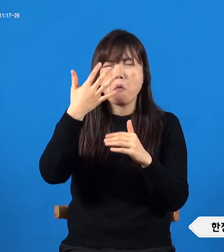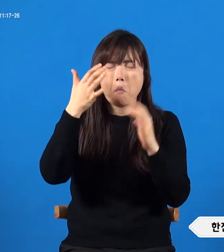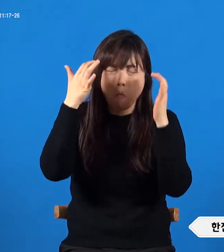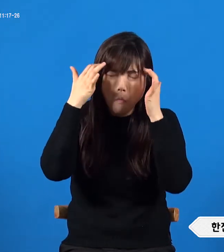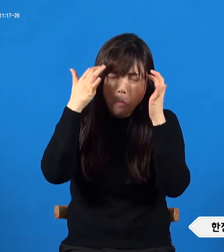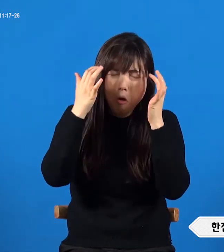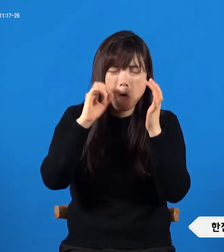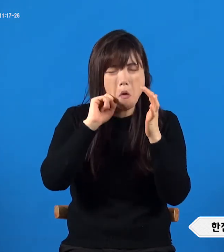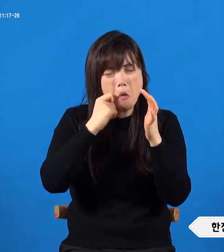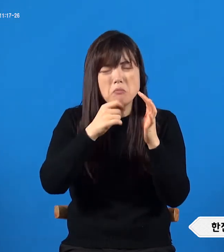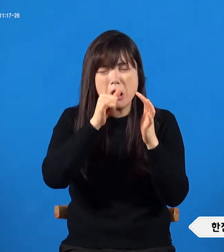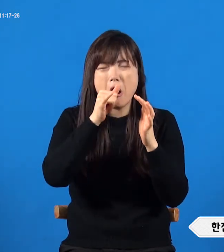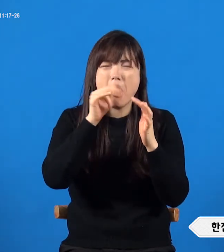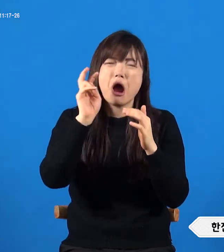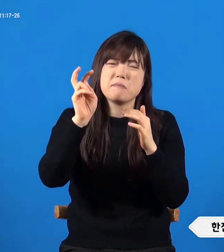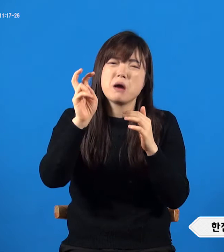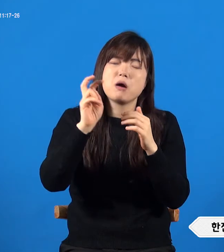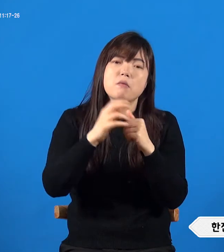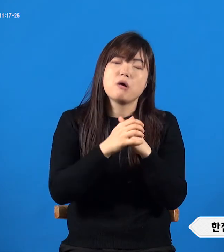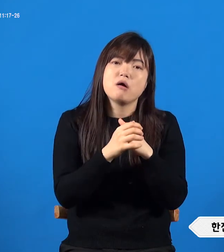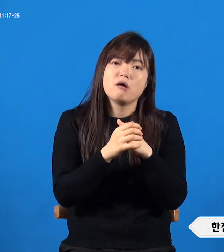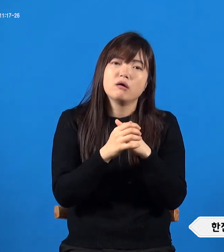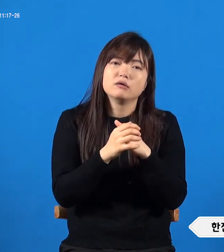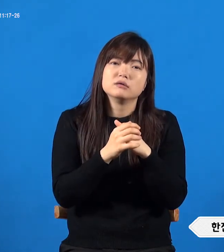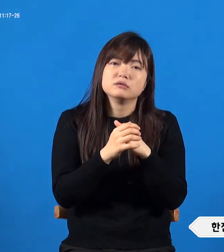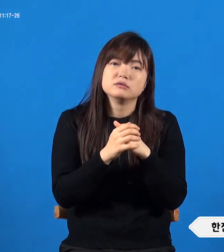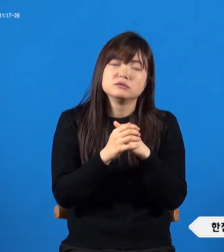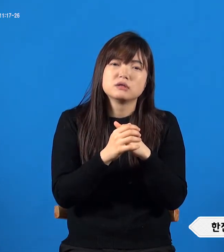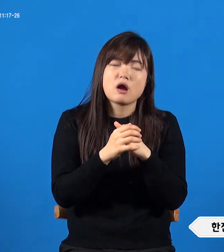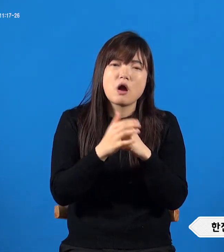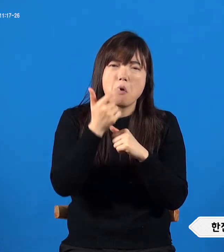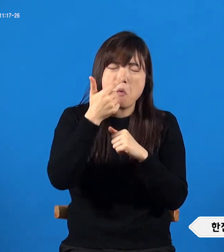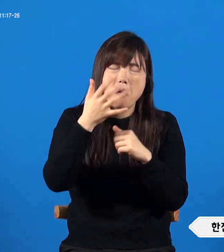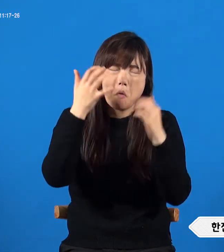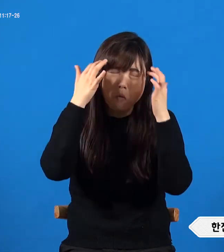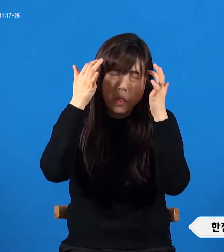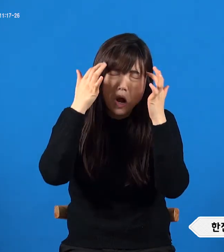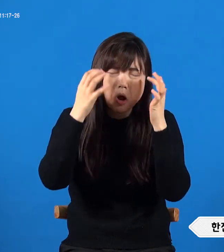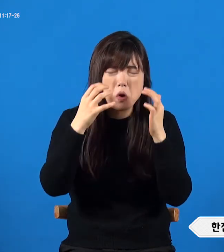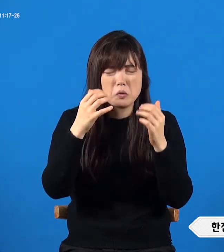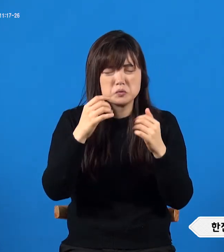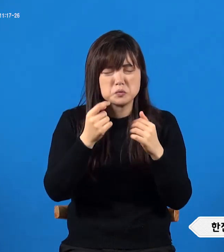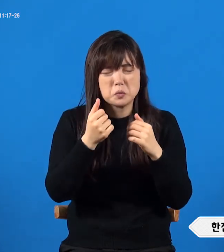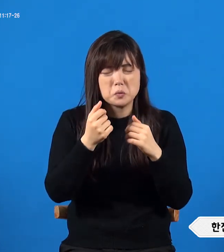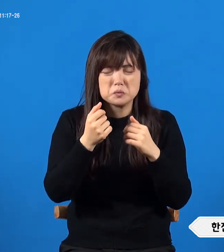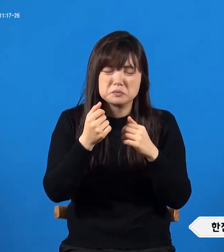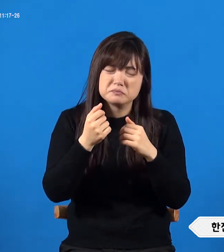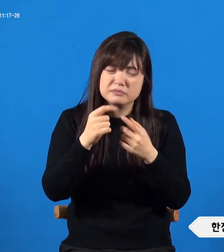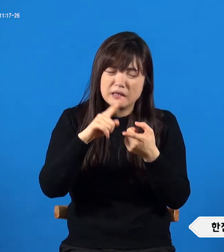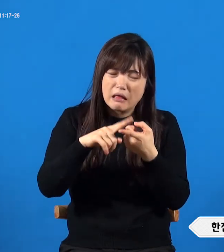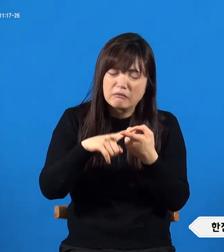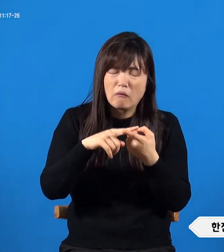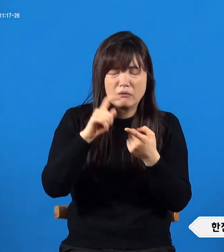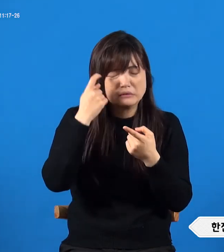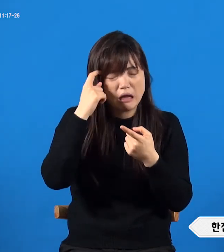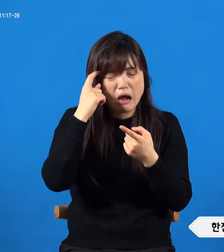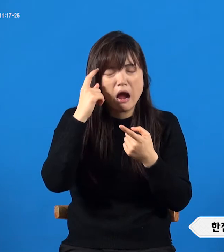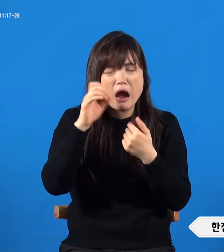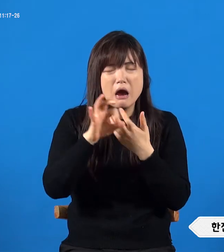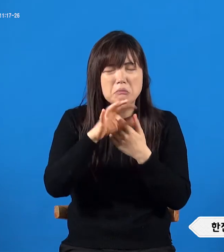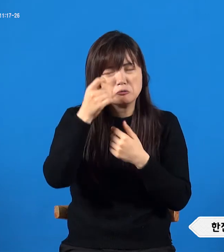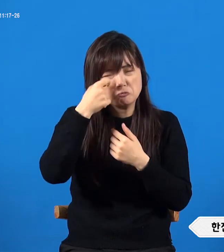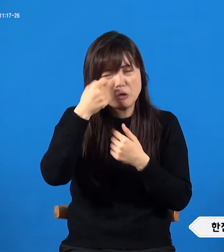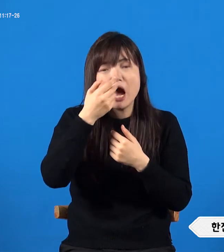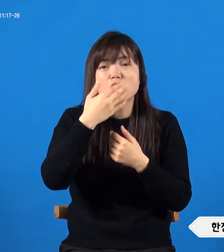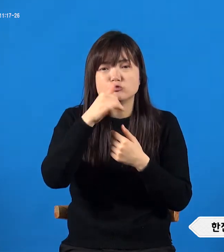수 있겠고 고생도 있을 수 있겠고, 그래서 과거의 고난 고생 생각하면 좀 눈물이 핑 돌 수도